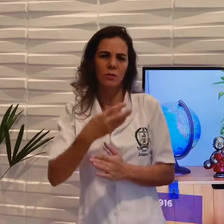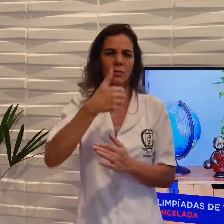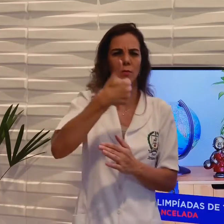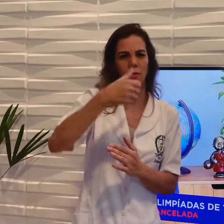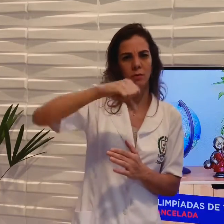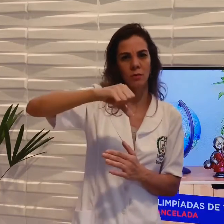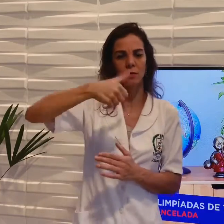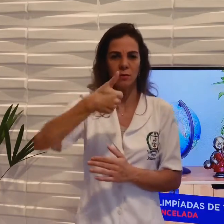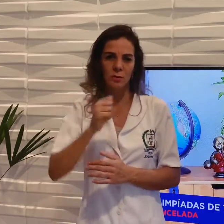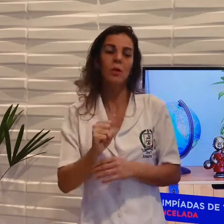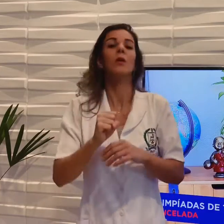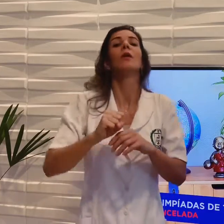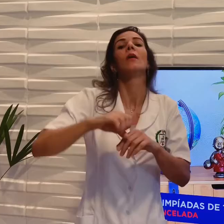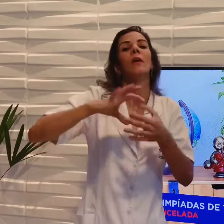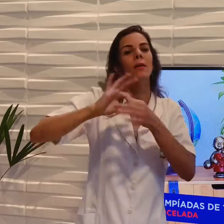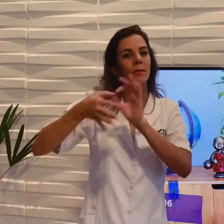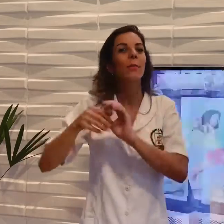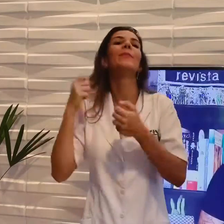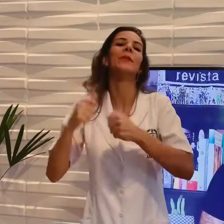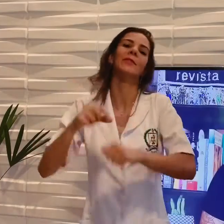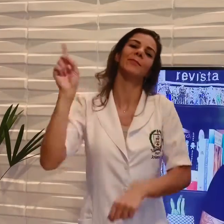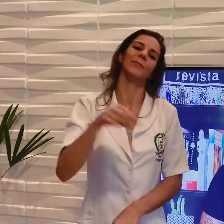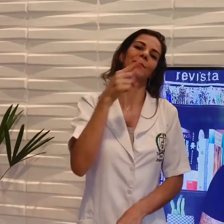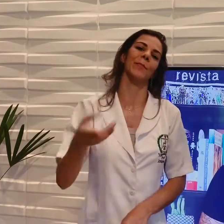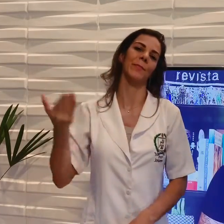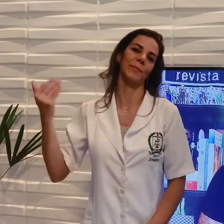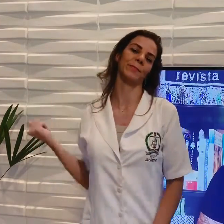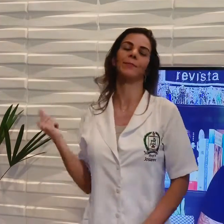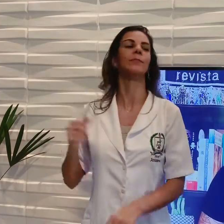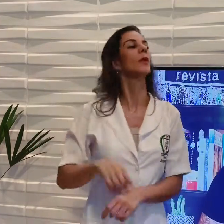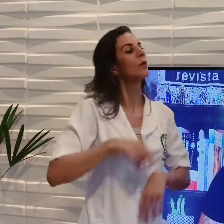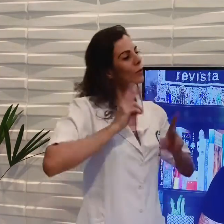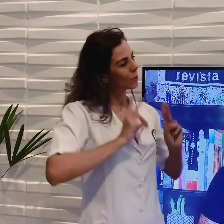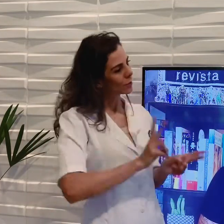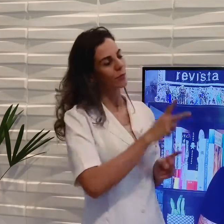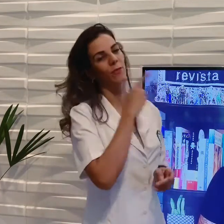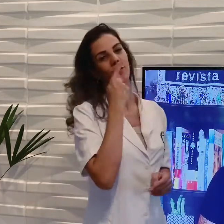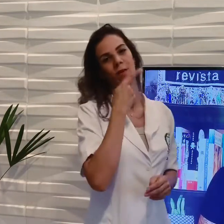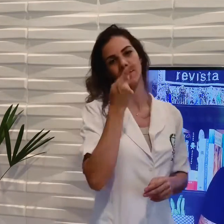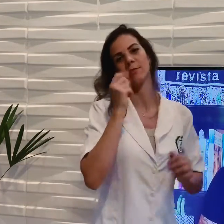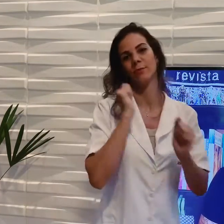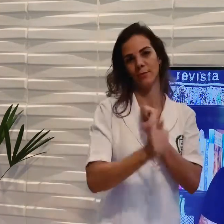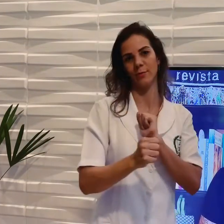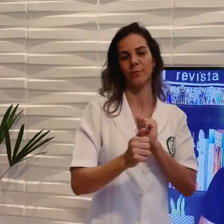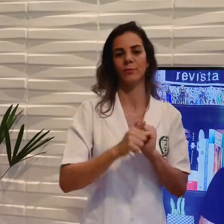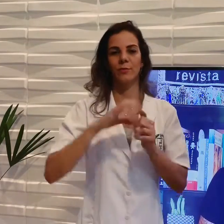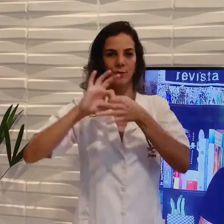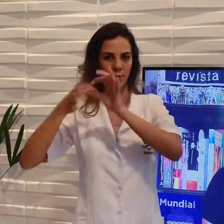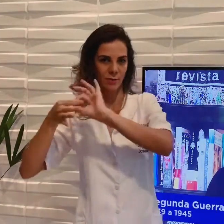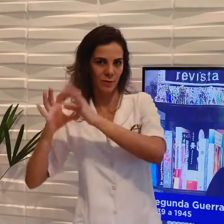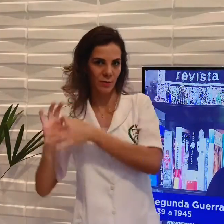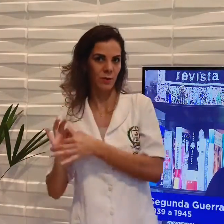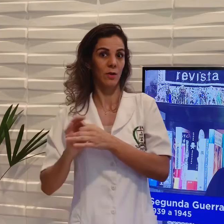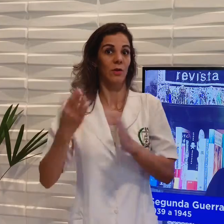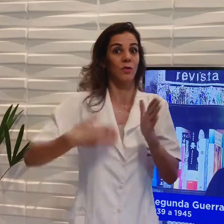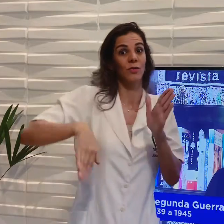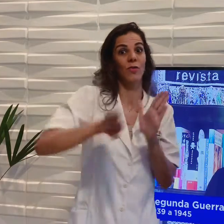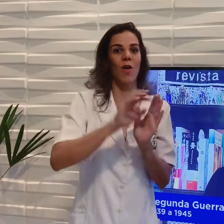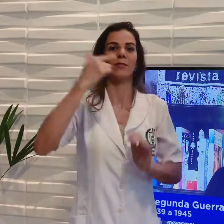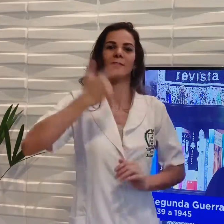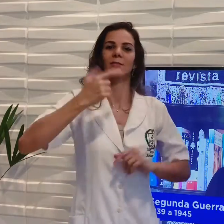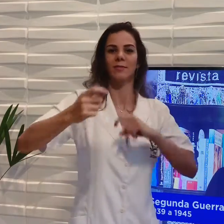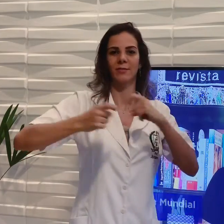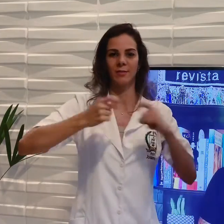seja, a Olimpíada precisou ser cancelada. Seguindo falando de Jogos Olímpicos, chegamos à Segunda Guerra